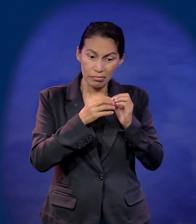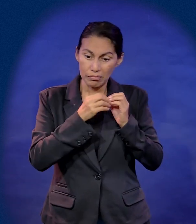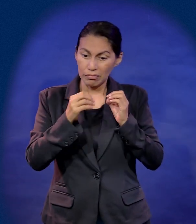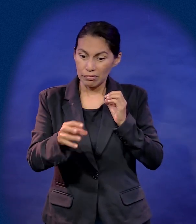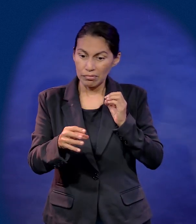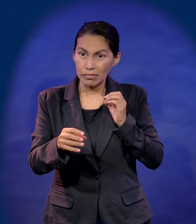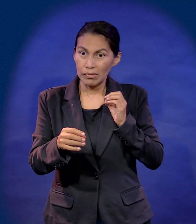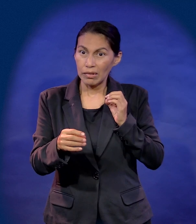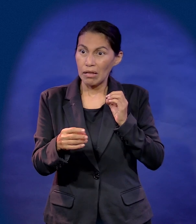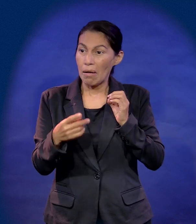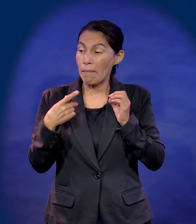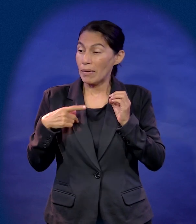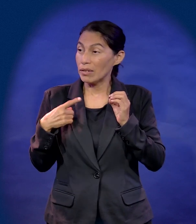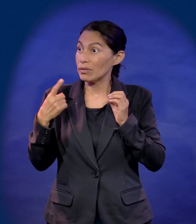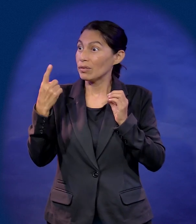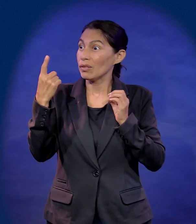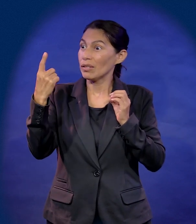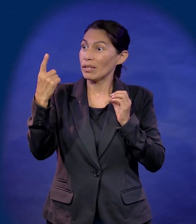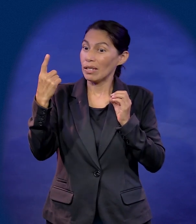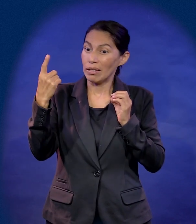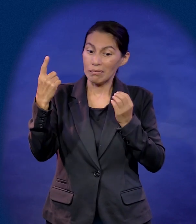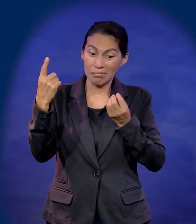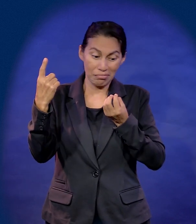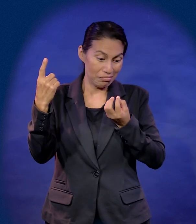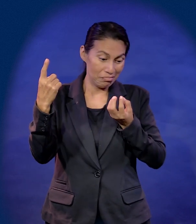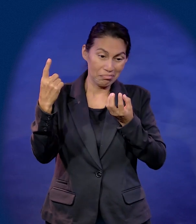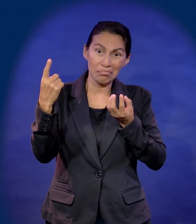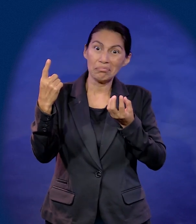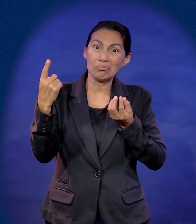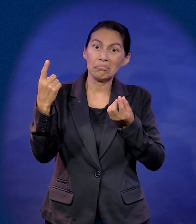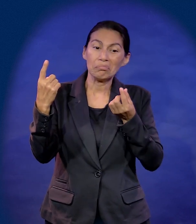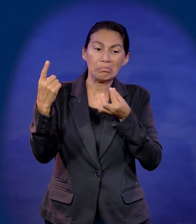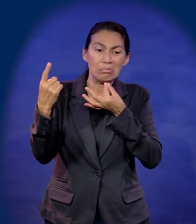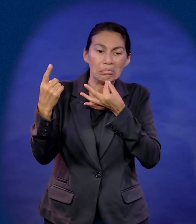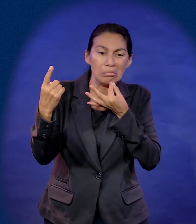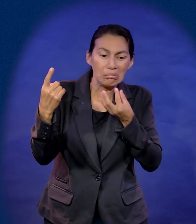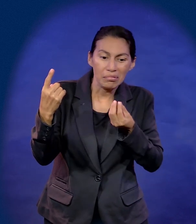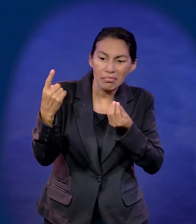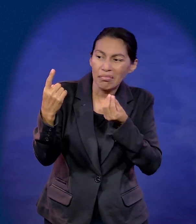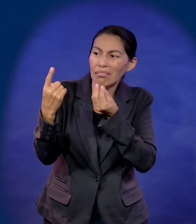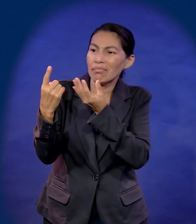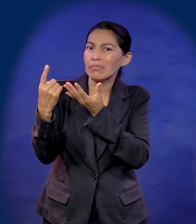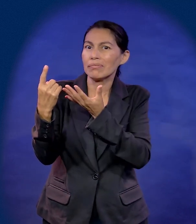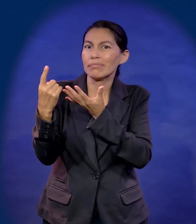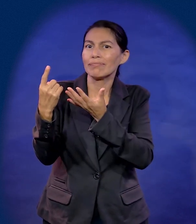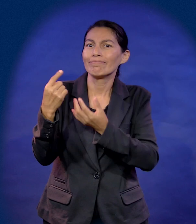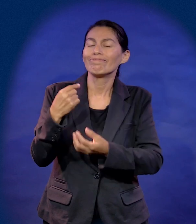a diferentes personas. Cuando llega el indicado, la indicada, ya no tienes nada que dar.